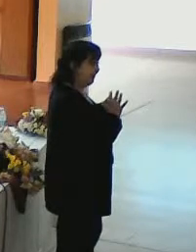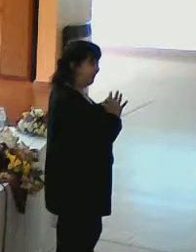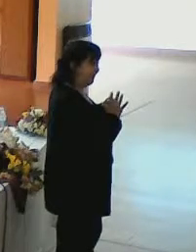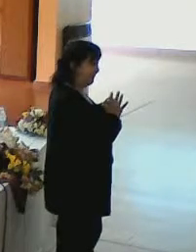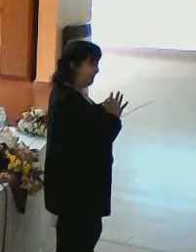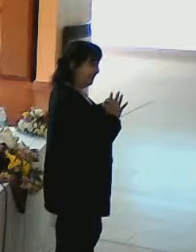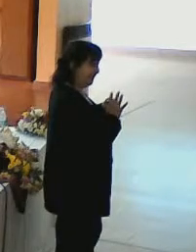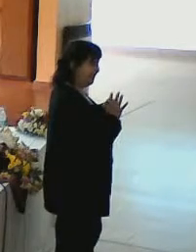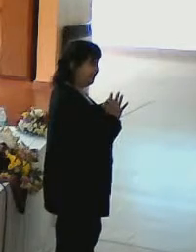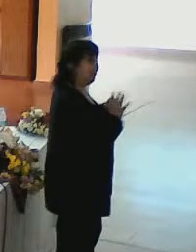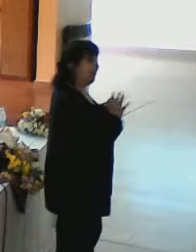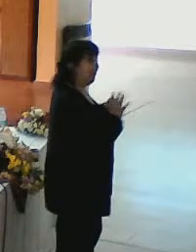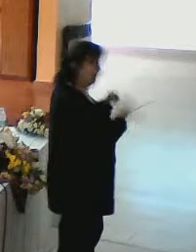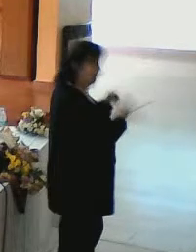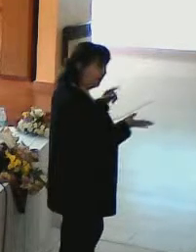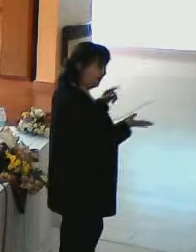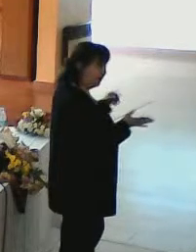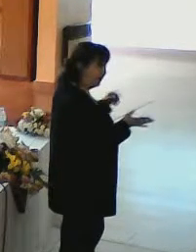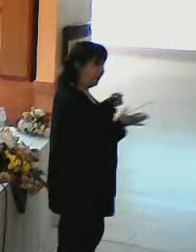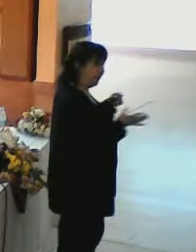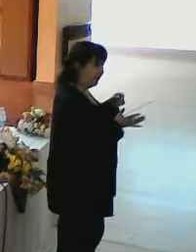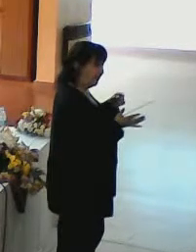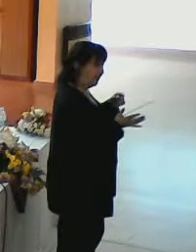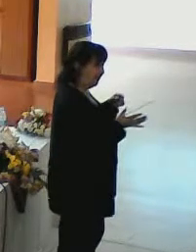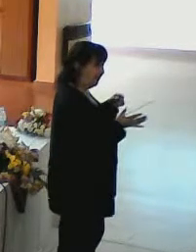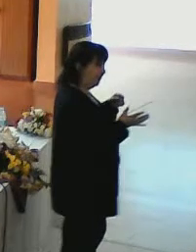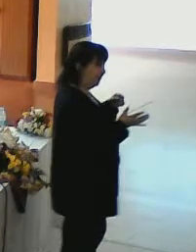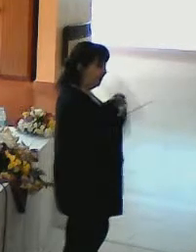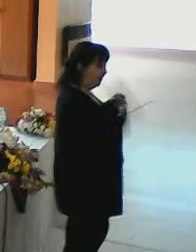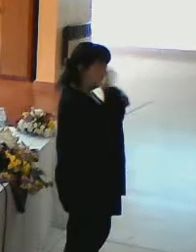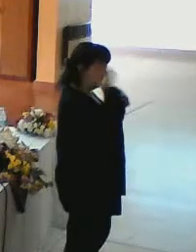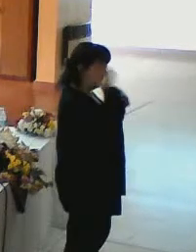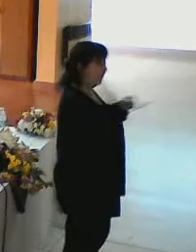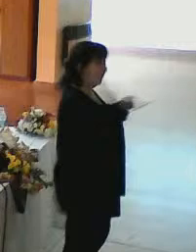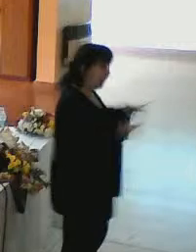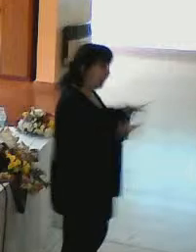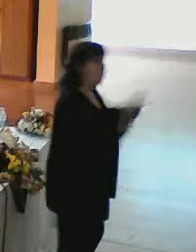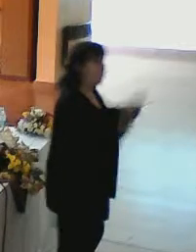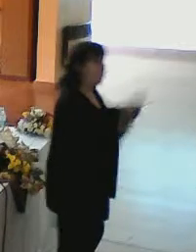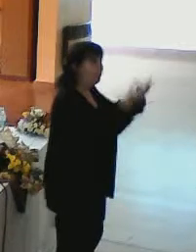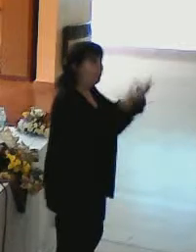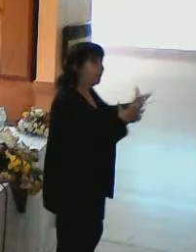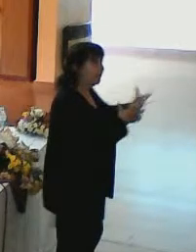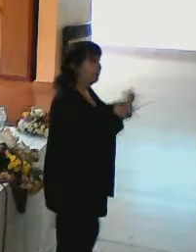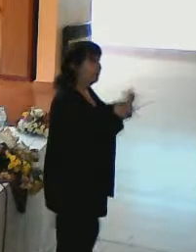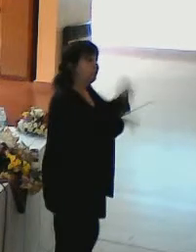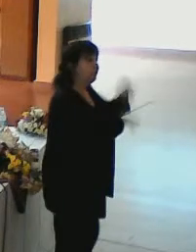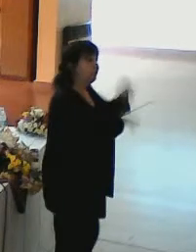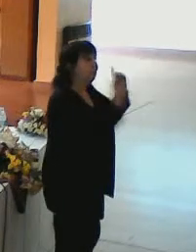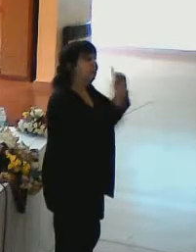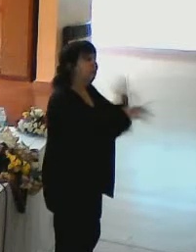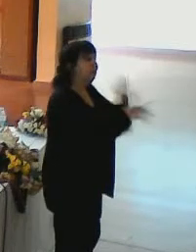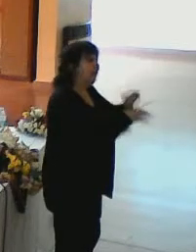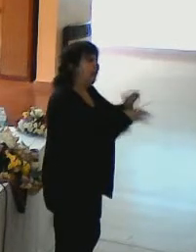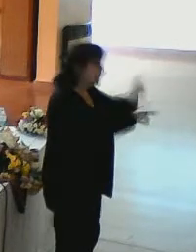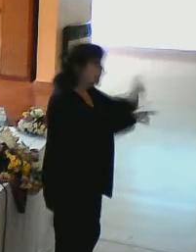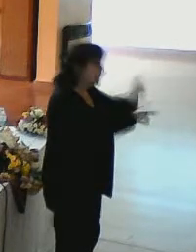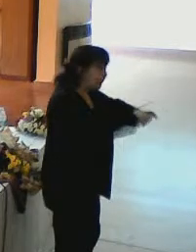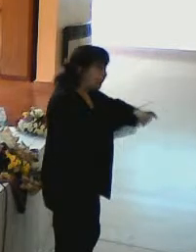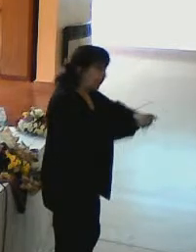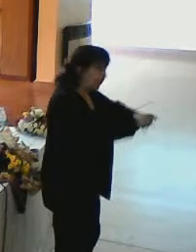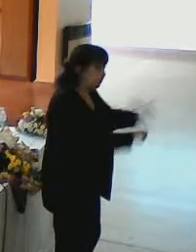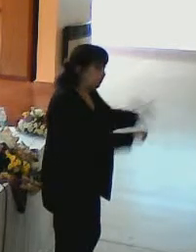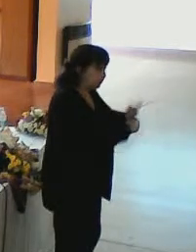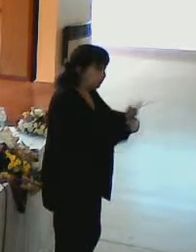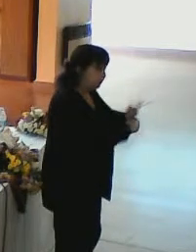tanto cognitivo, académico, conductual, pero fundamentalmente emocional y social.